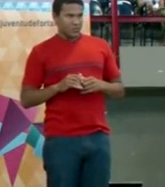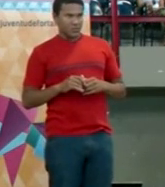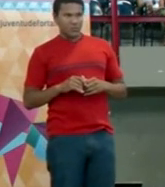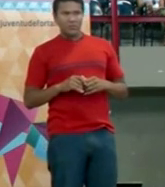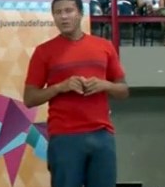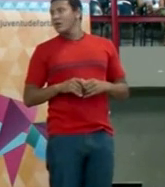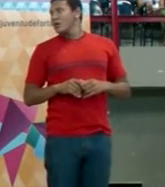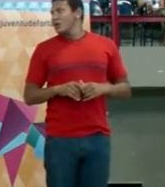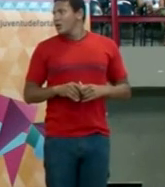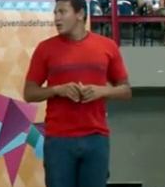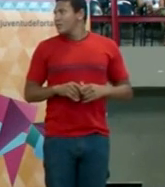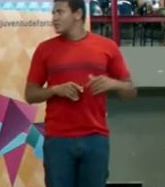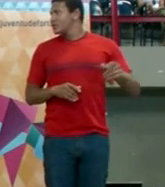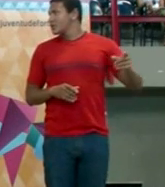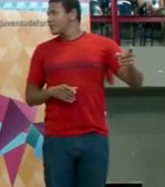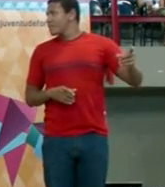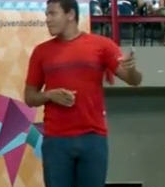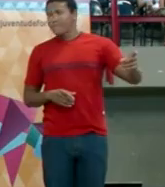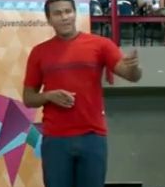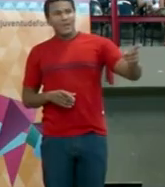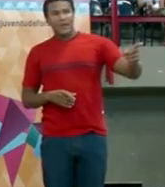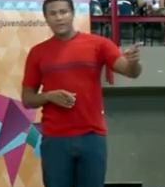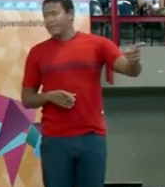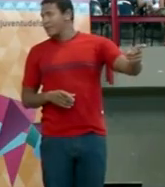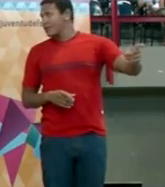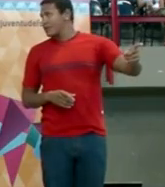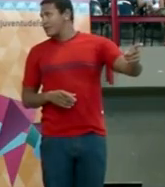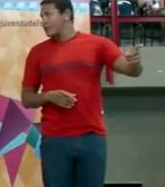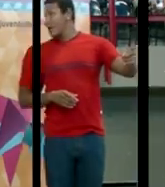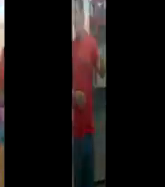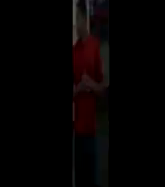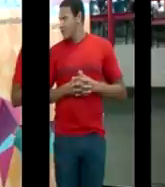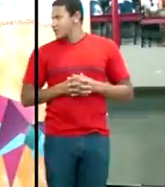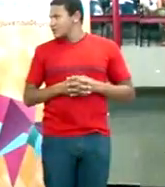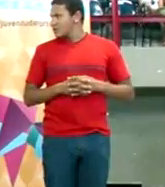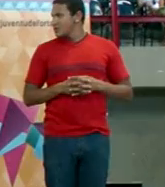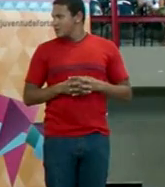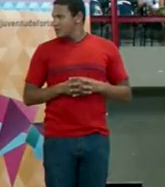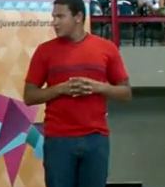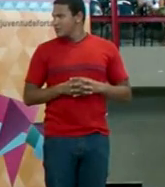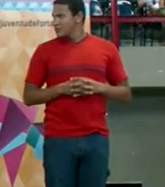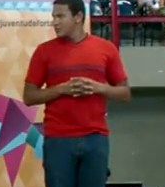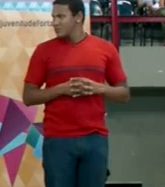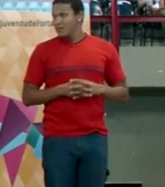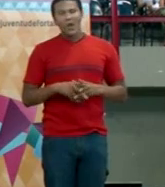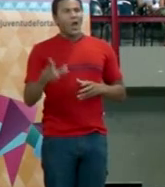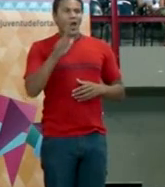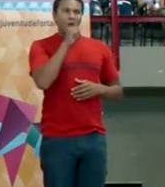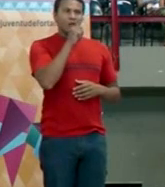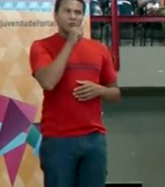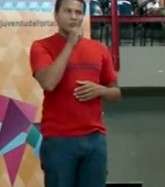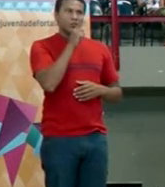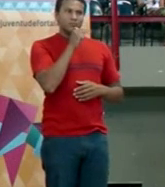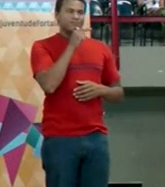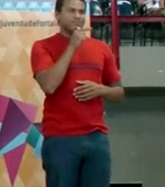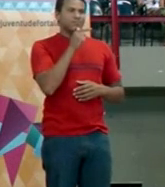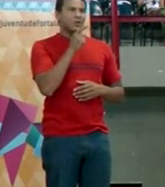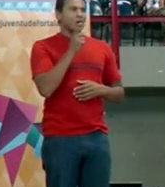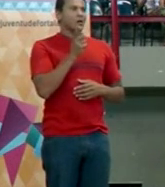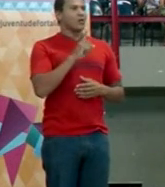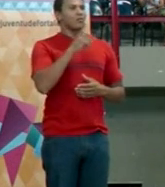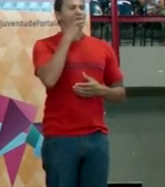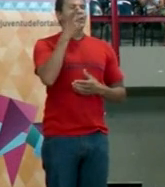isso em encontros passados. É numeral seguido do símbolo. A questão da água não é para falar